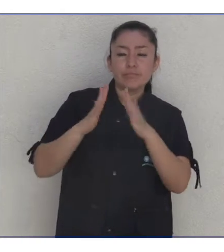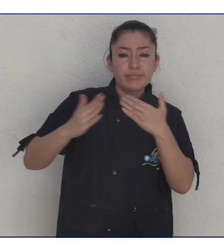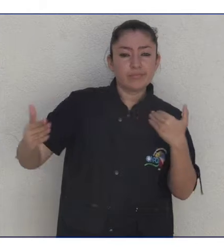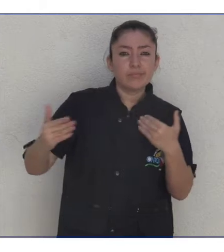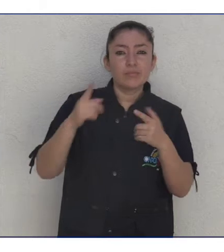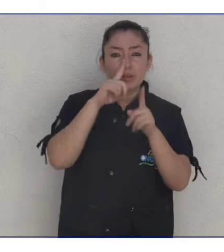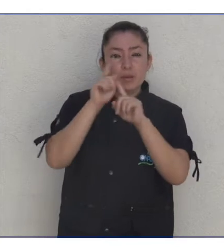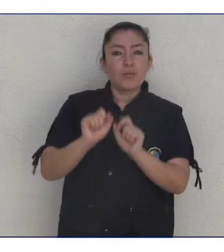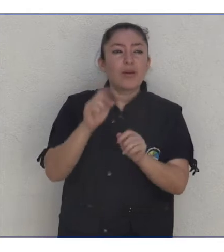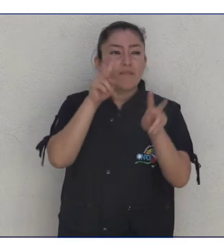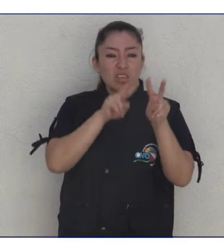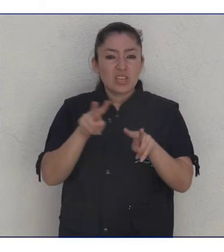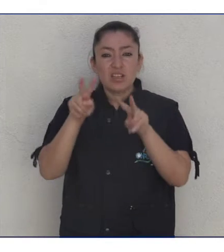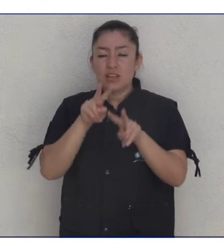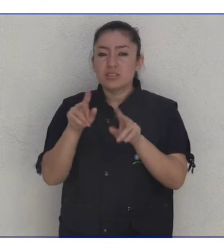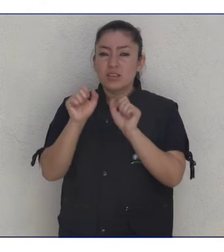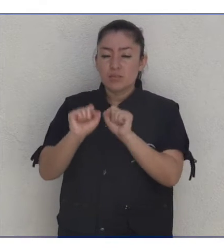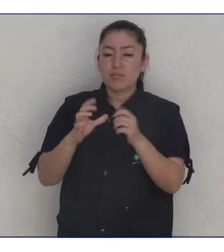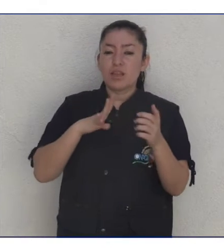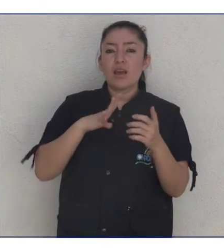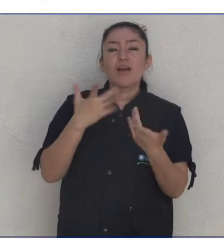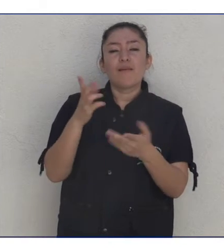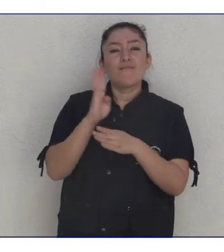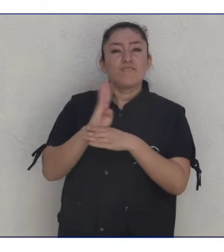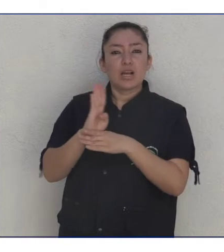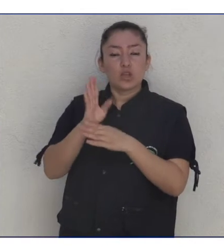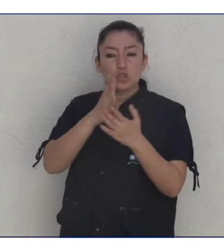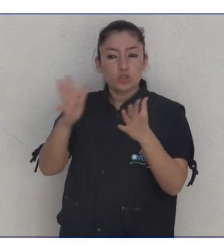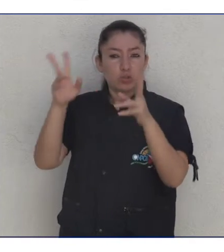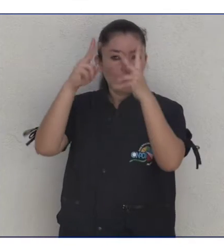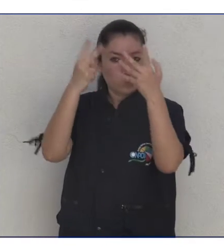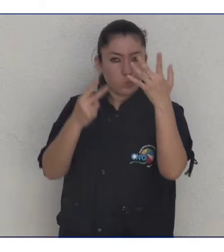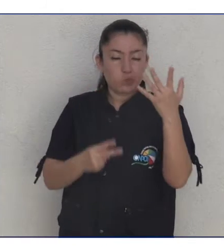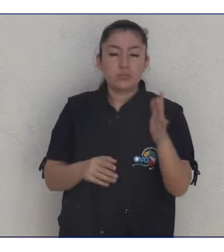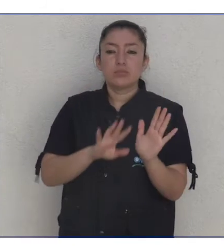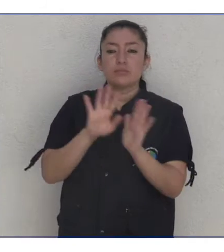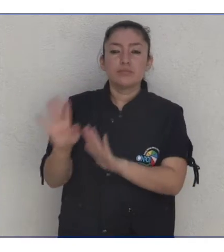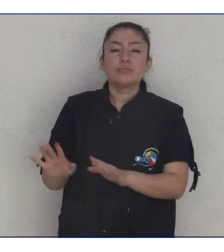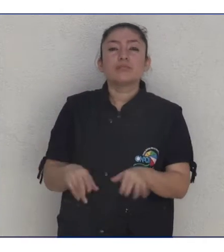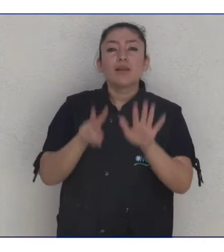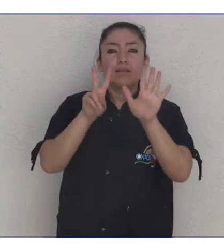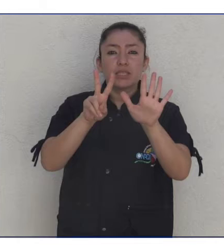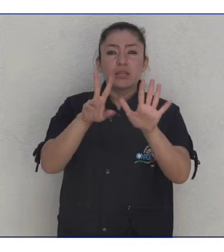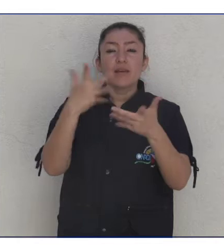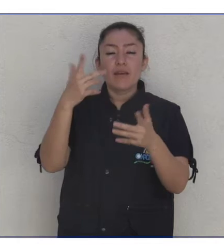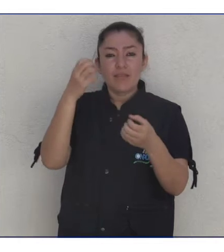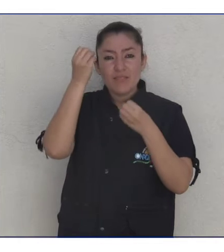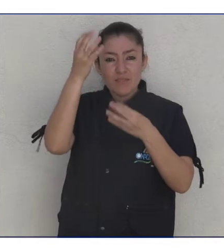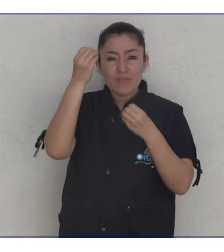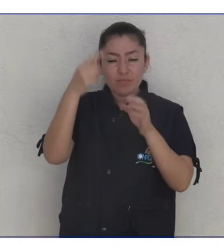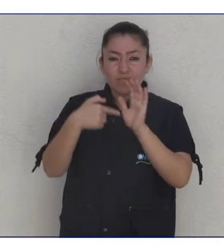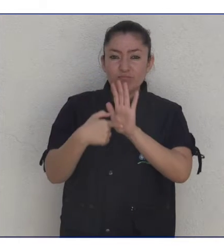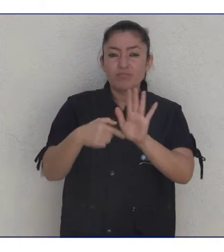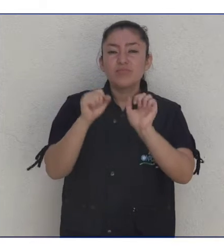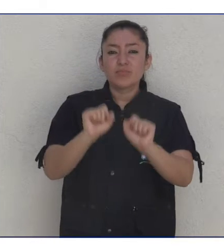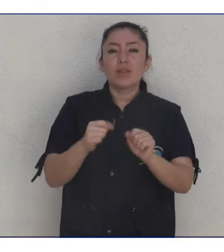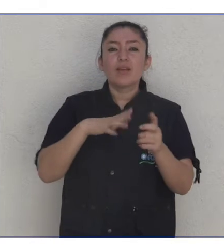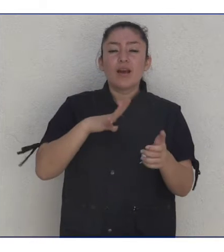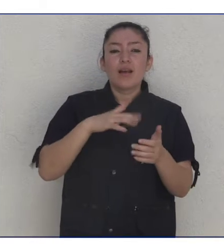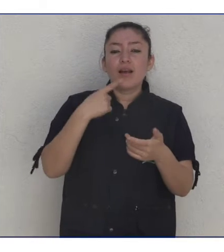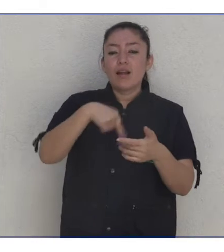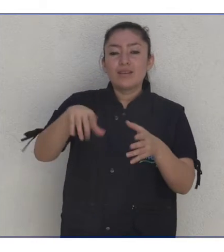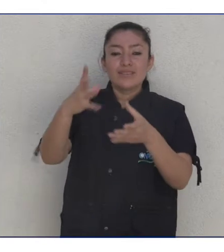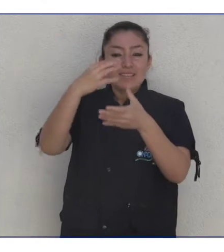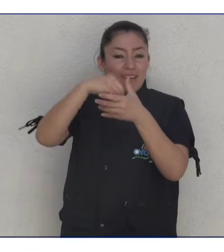de vigilancia e inspección por parte de la Superintendencia de Bancos. 7. La información definida como reservada en la Ley de